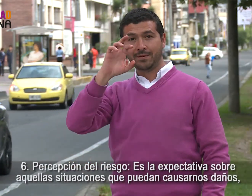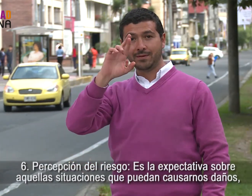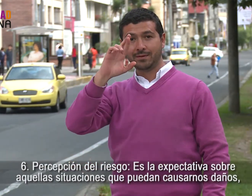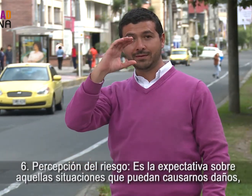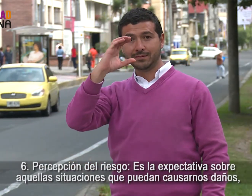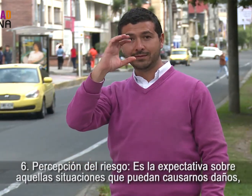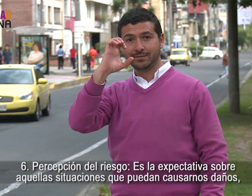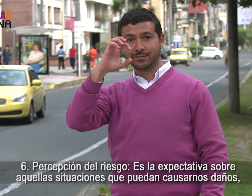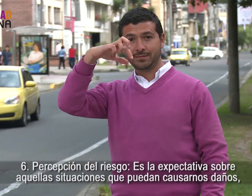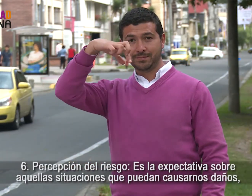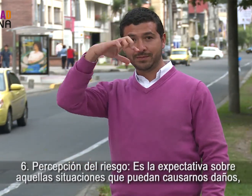Percepción de riesgo.